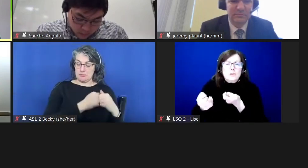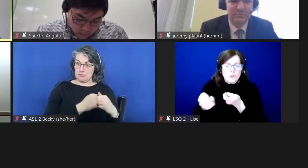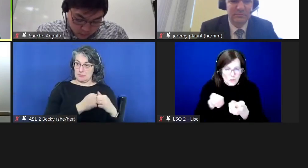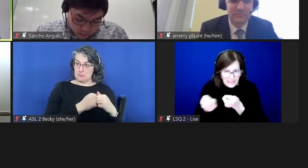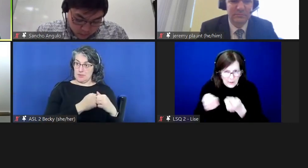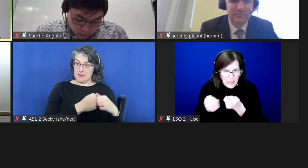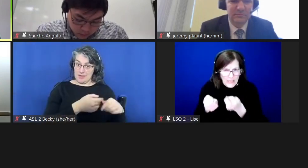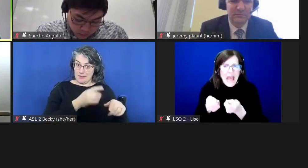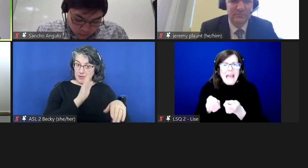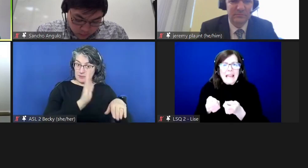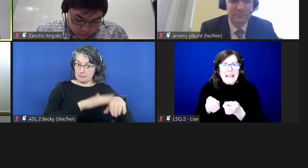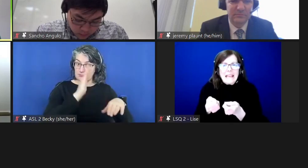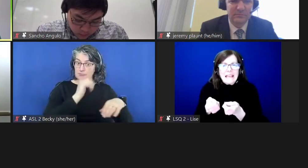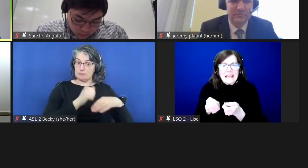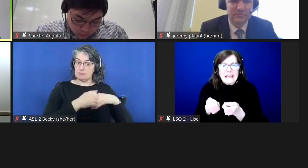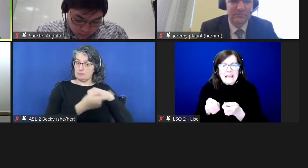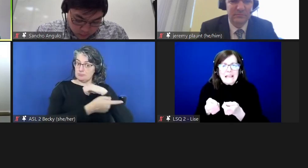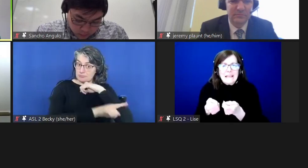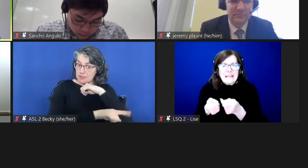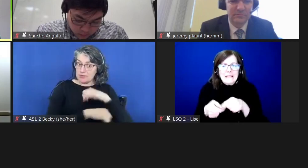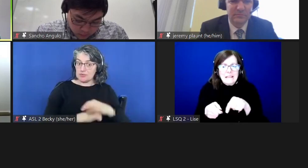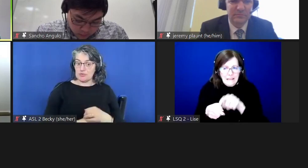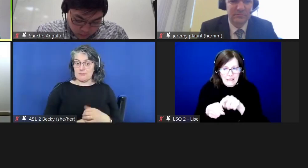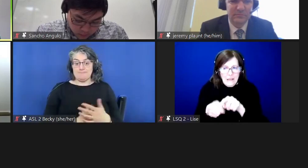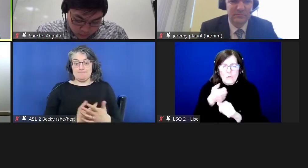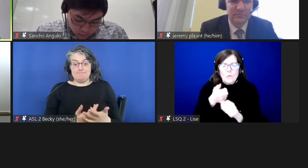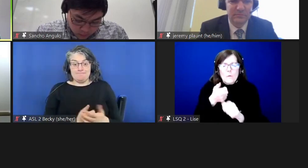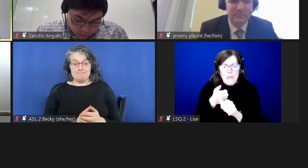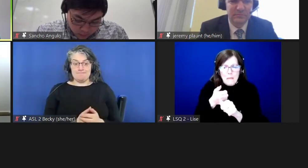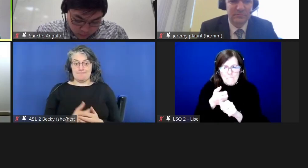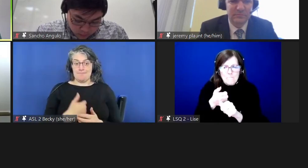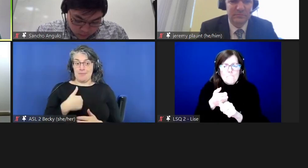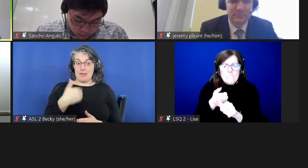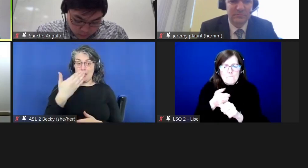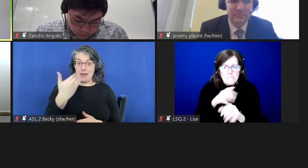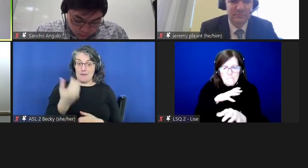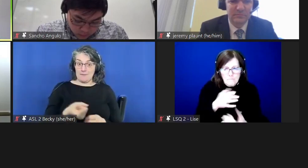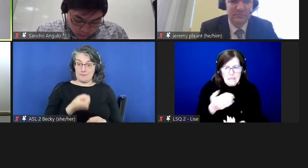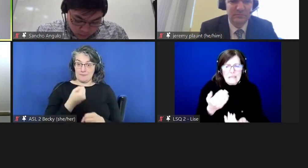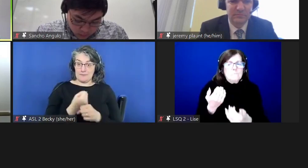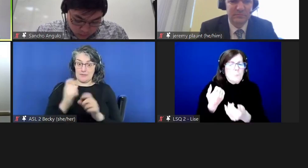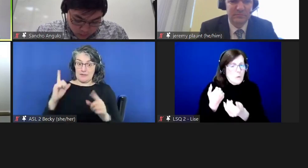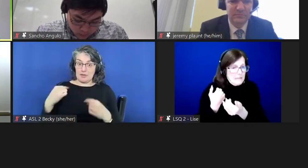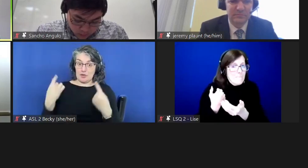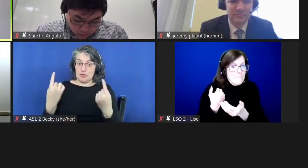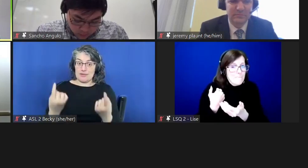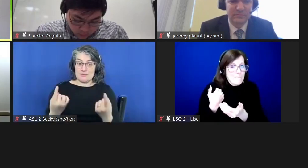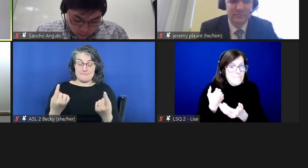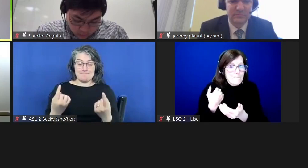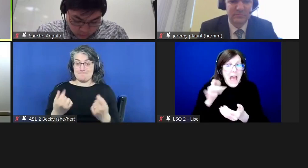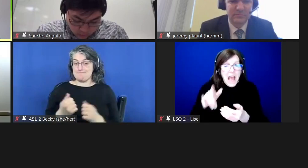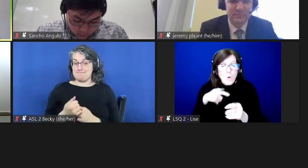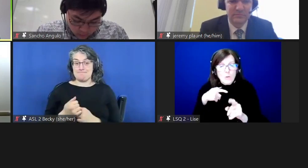est rendu responsable, mis devant ses responsabilités pour avoir harcelé quelqu'un, un